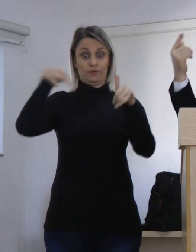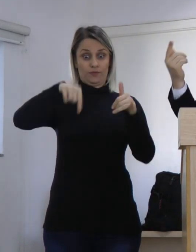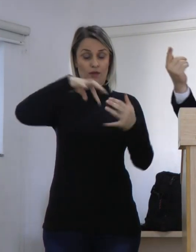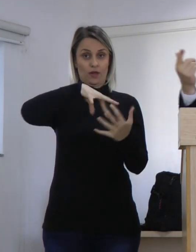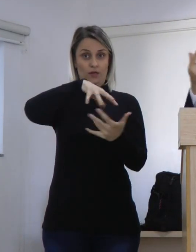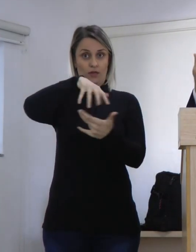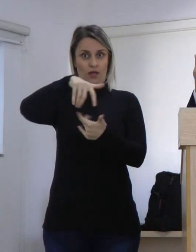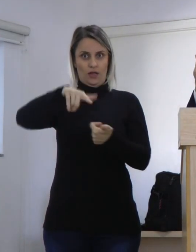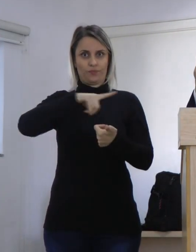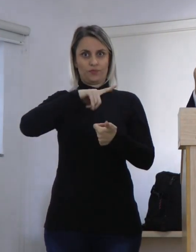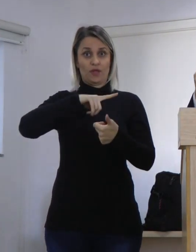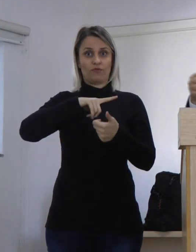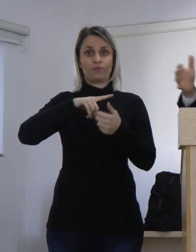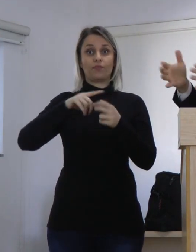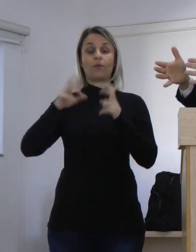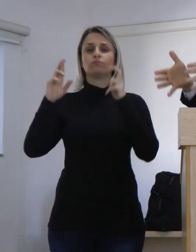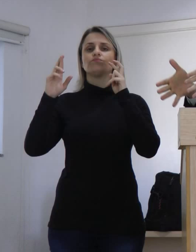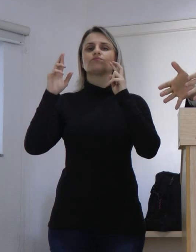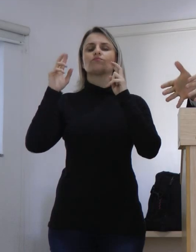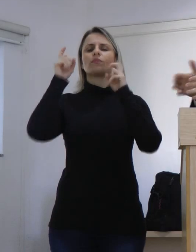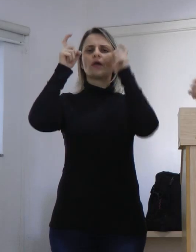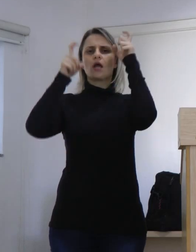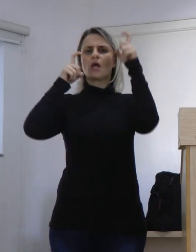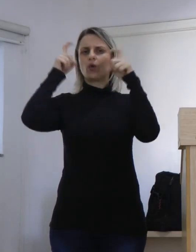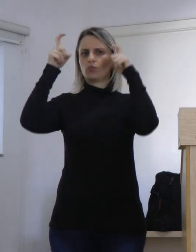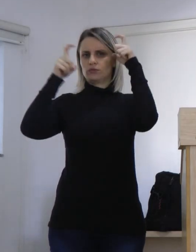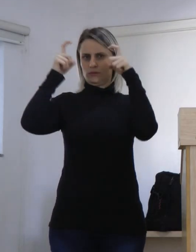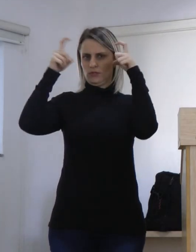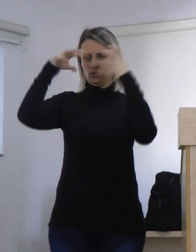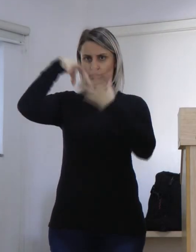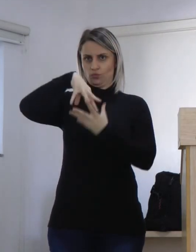superiores se reúnem e chamam André Luiz.